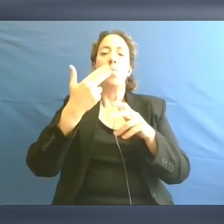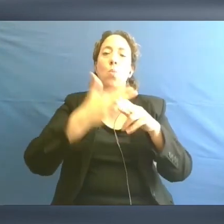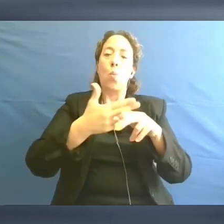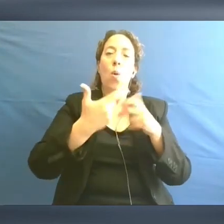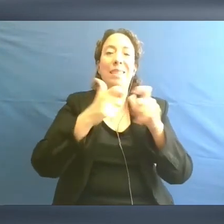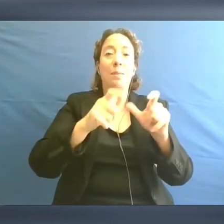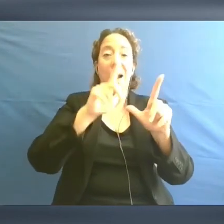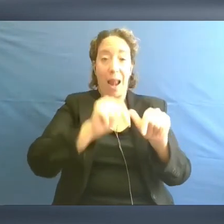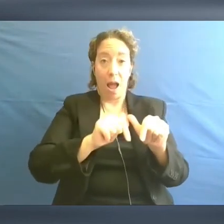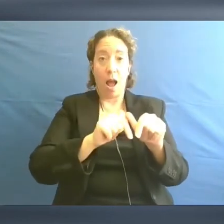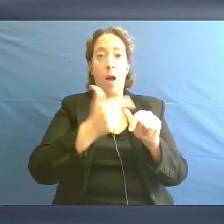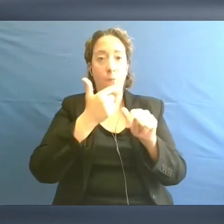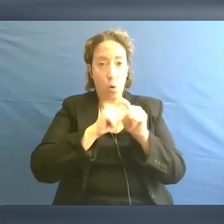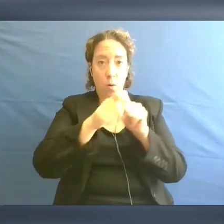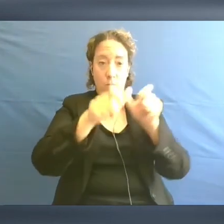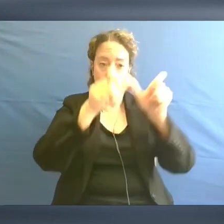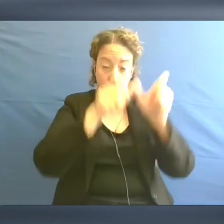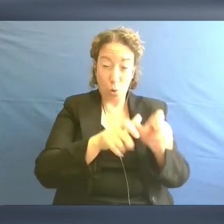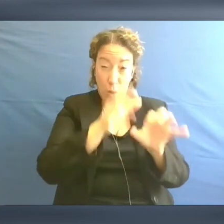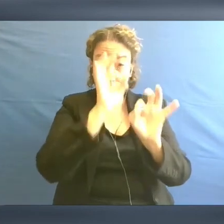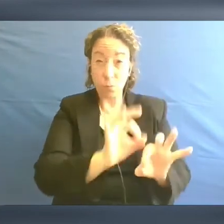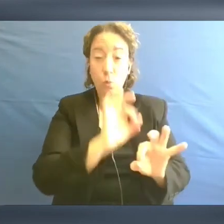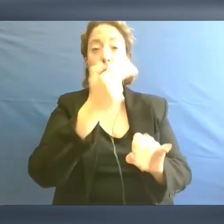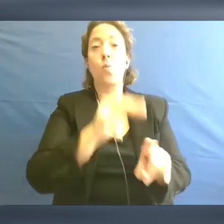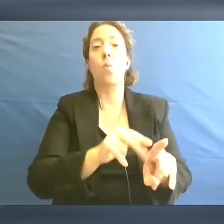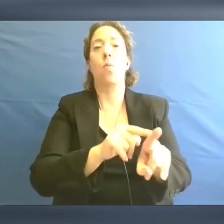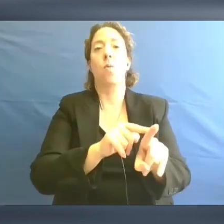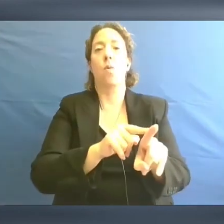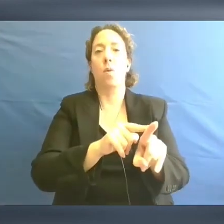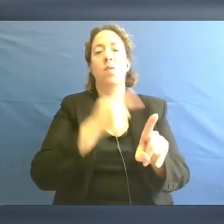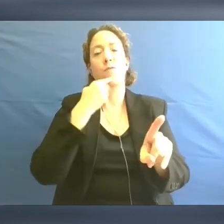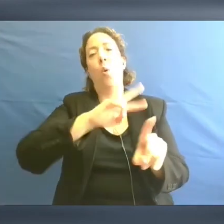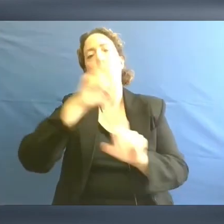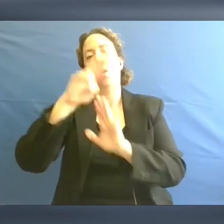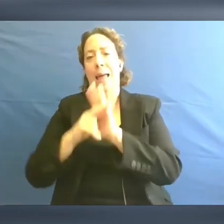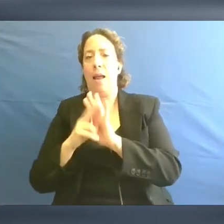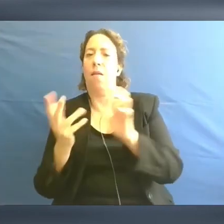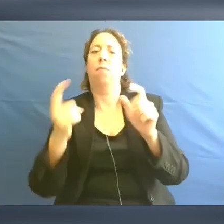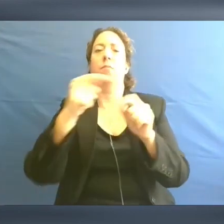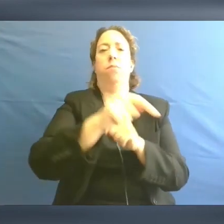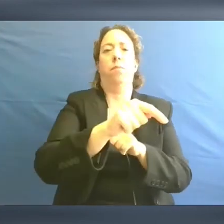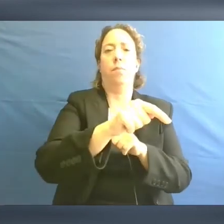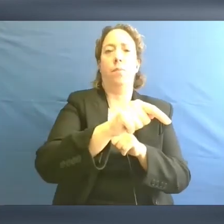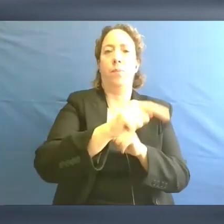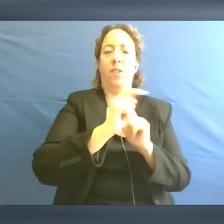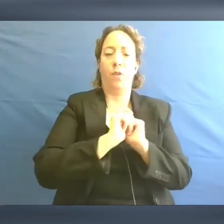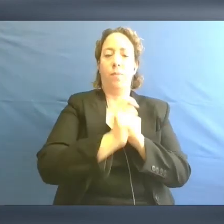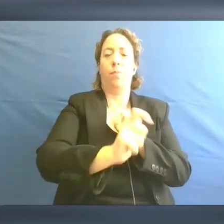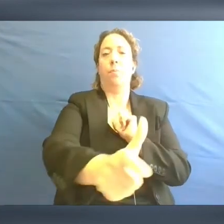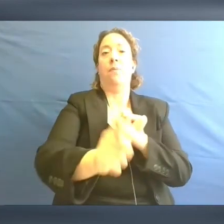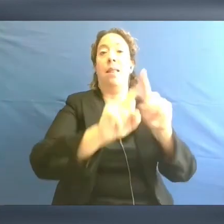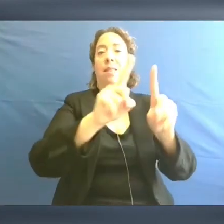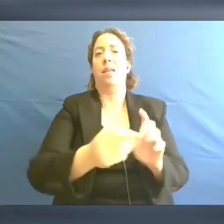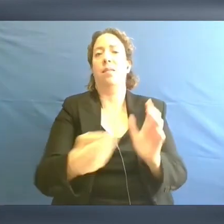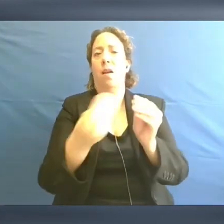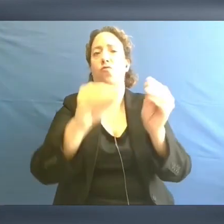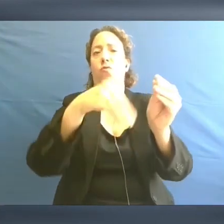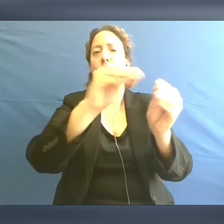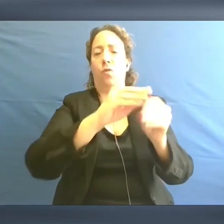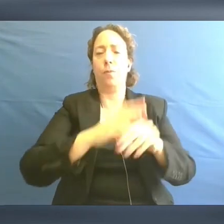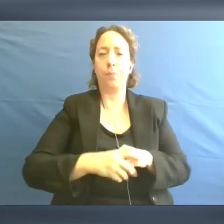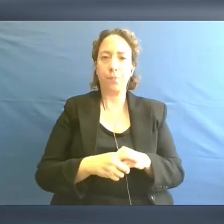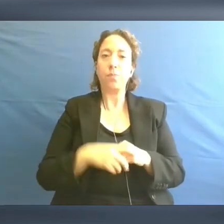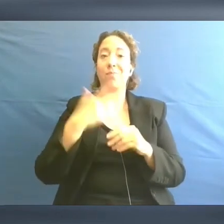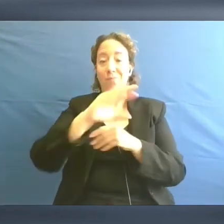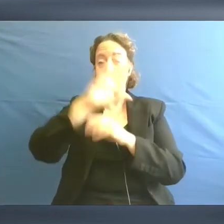encore en vérifier la pertinence, donc ça peut être fait éventuellement par une autre règle, mais voilà, on a besoin de davantage de tests. C'est regroupé dans une section qui